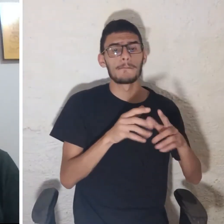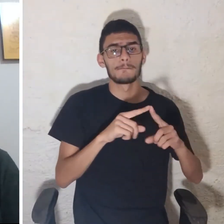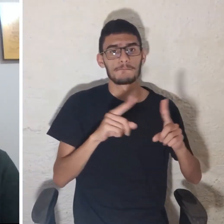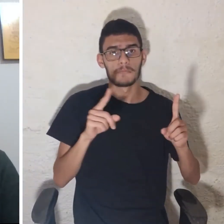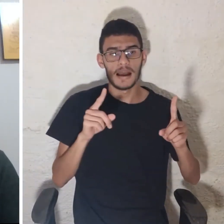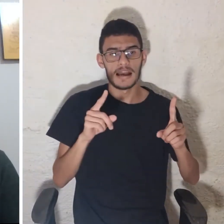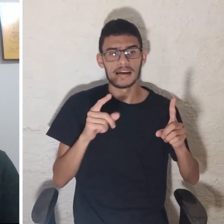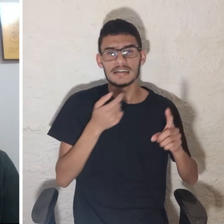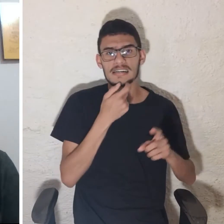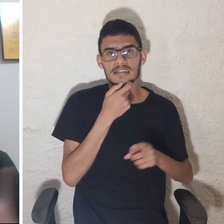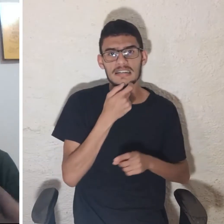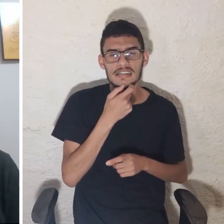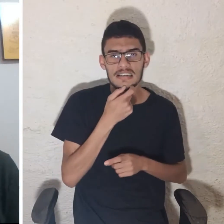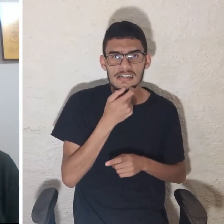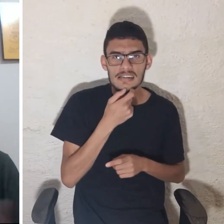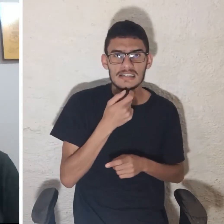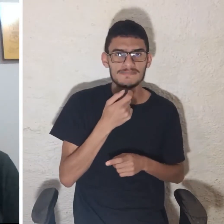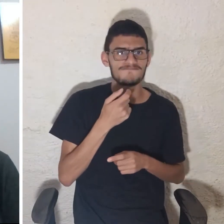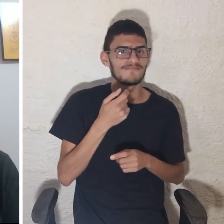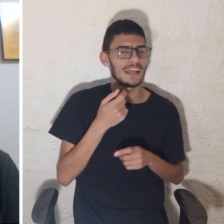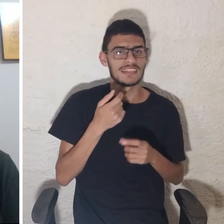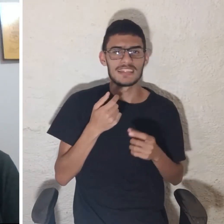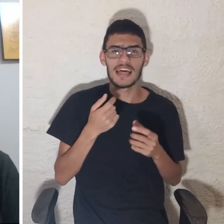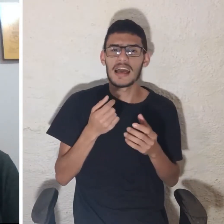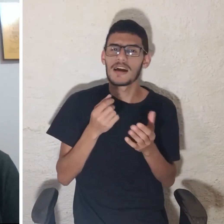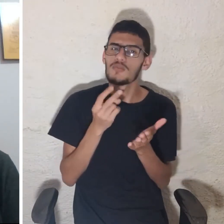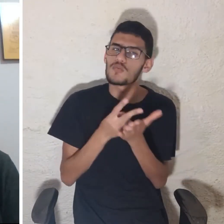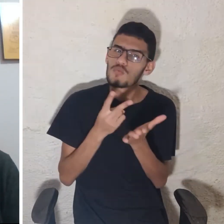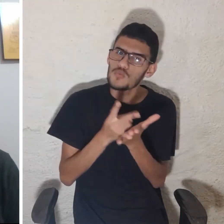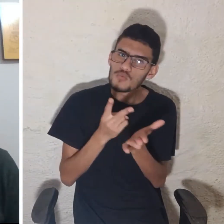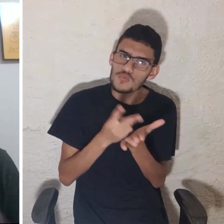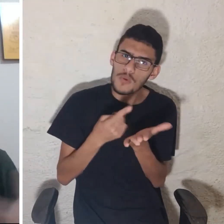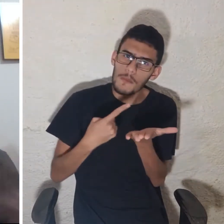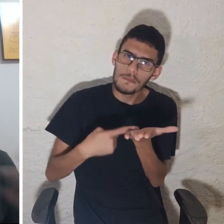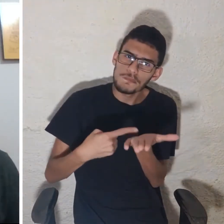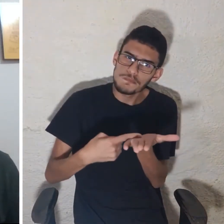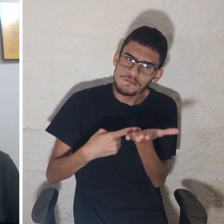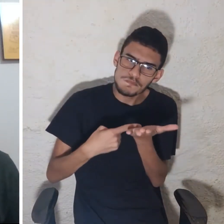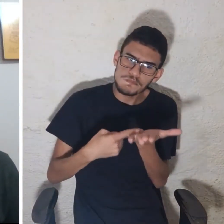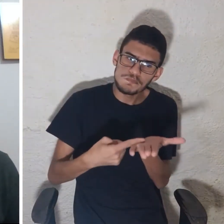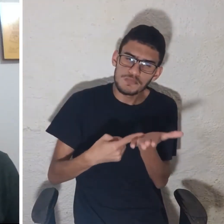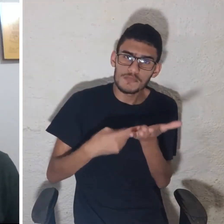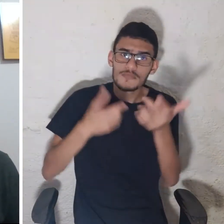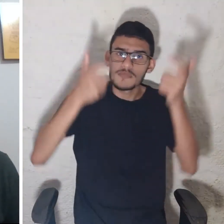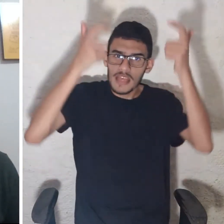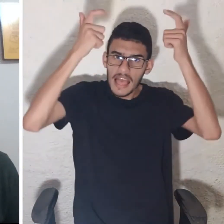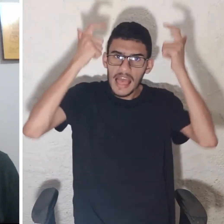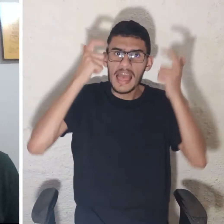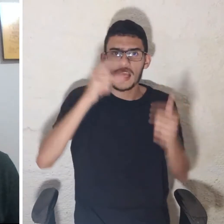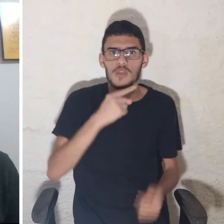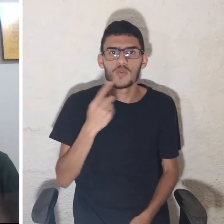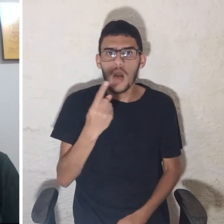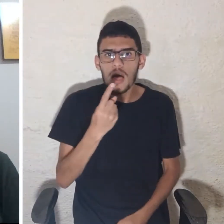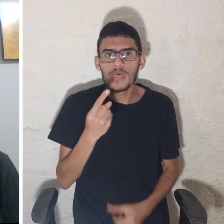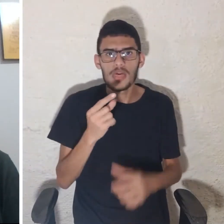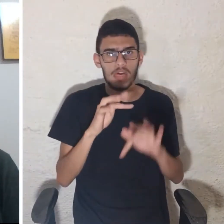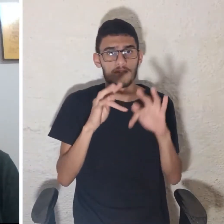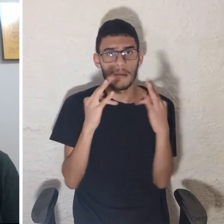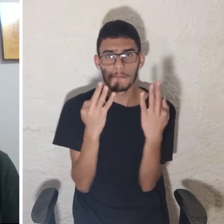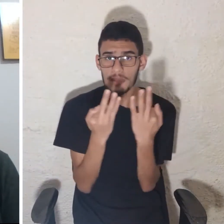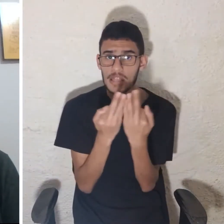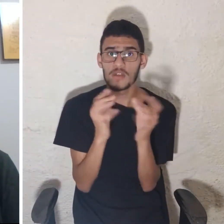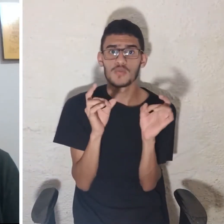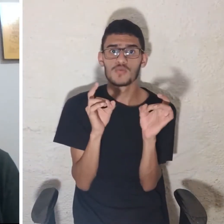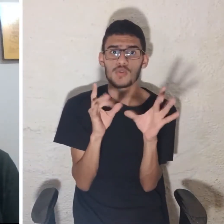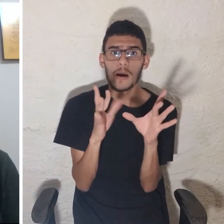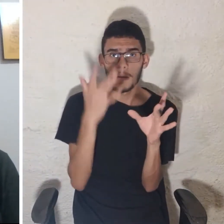não contrariaram a Inglaterra, tiveram inclusive a ajuda da Inglaterra nessa fuga. E claro, o rei acabou não vindo sozinho, não foi só ele e a família que vieram